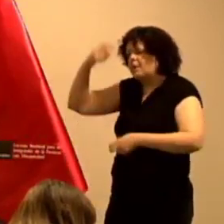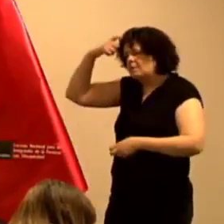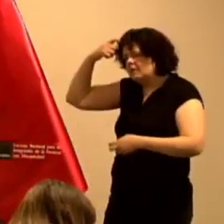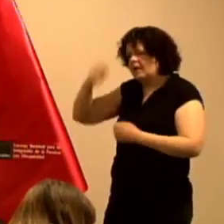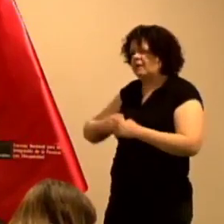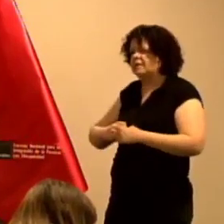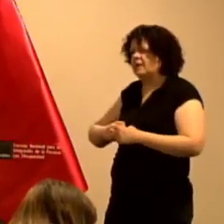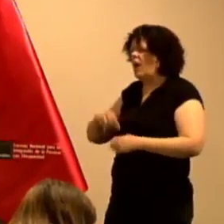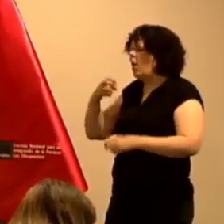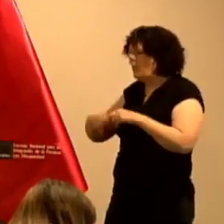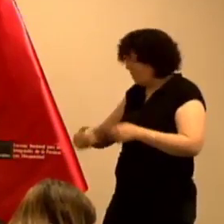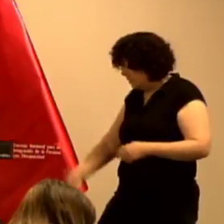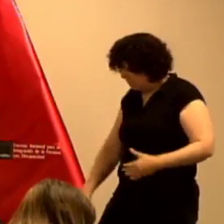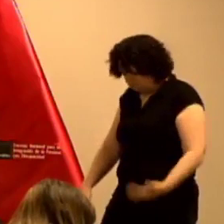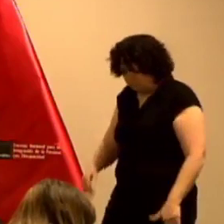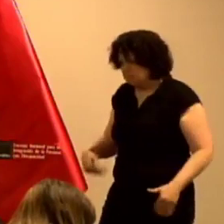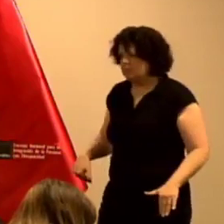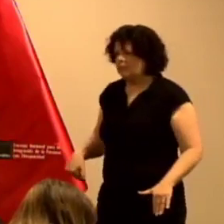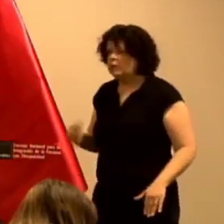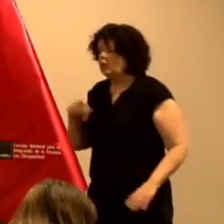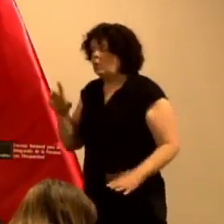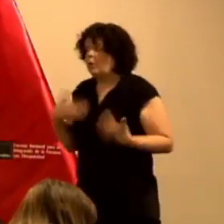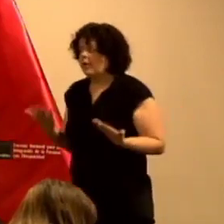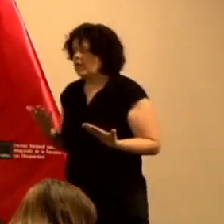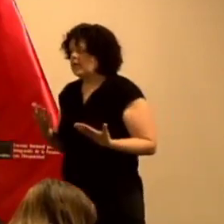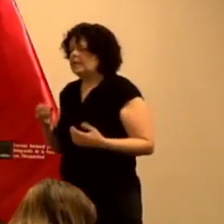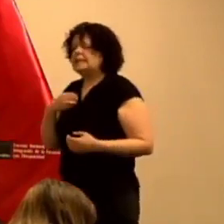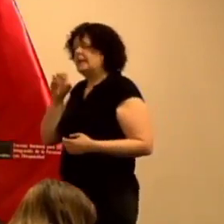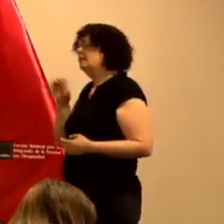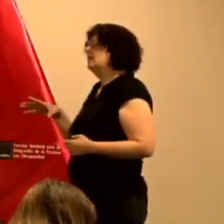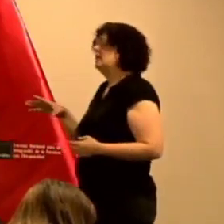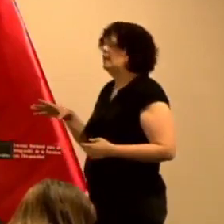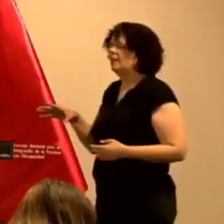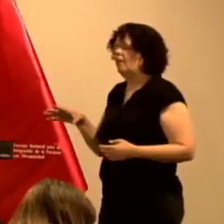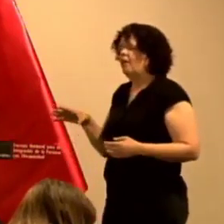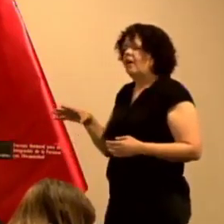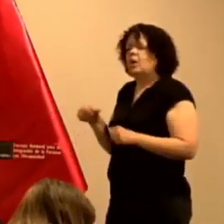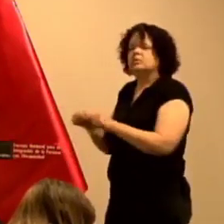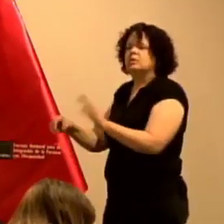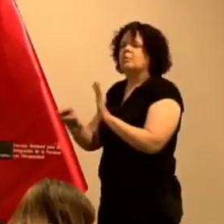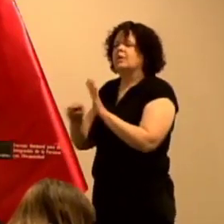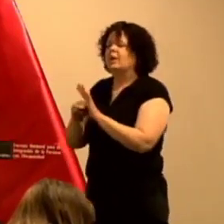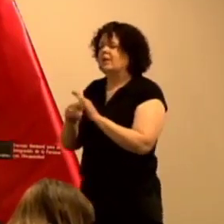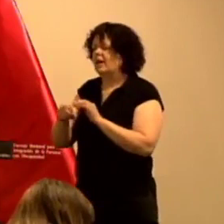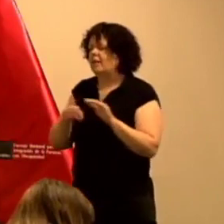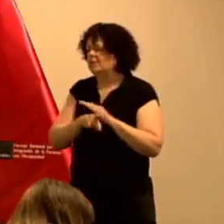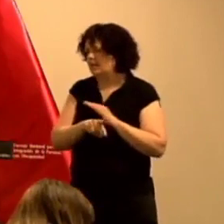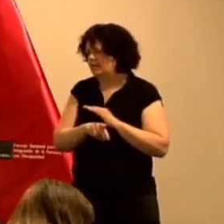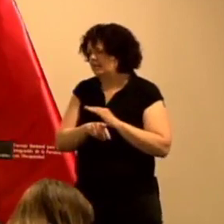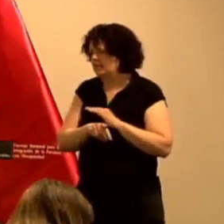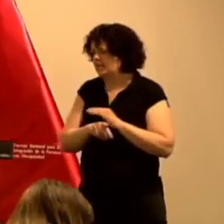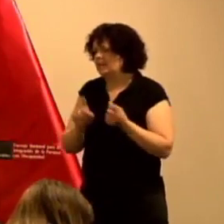hubo una decisión de que vayan a la guerra. Entonces no podíamos denominar, pues, o mantenernos ya en el modelo de la presidencia. Pasamos al modelo